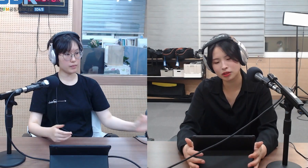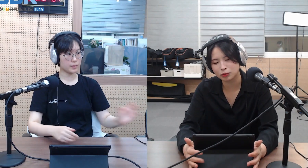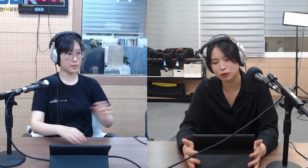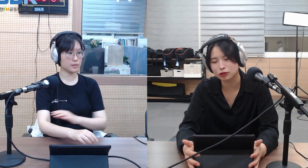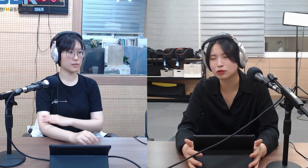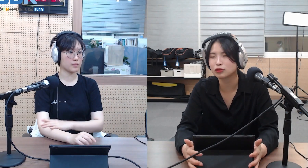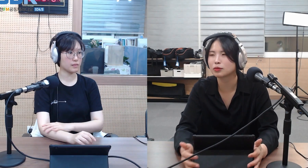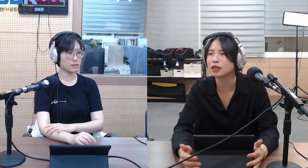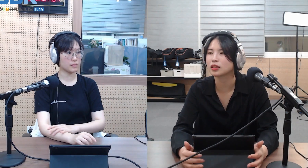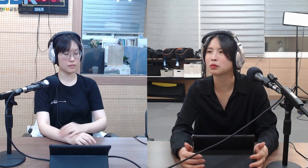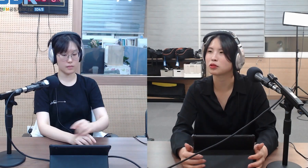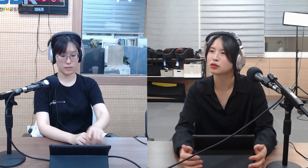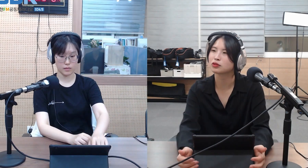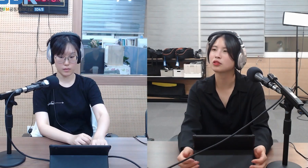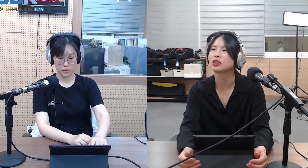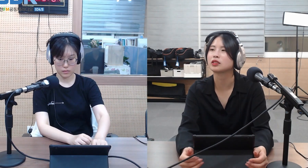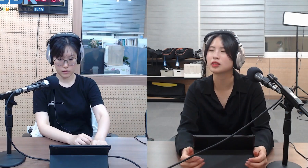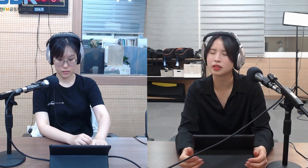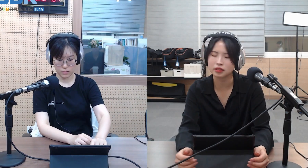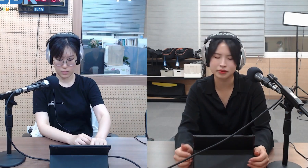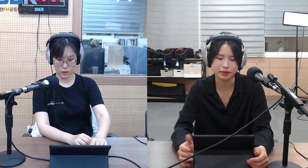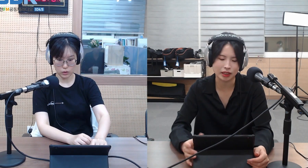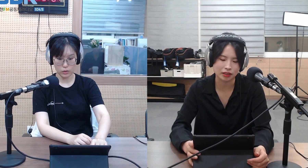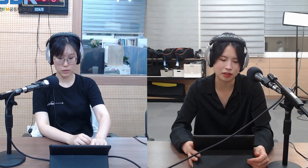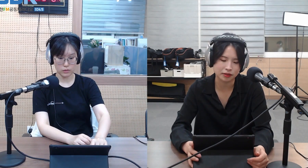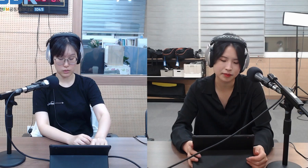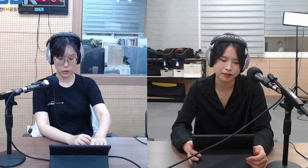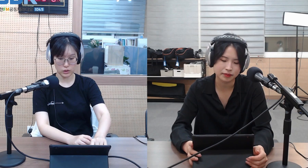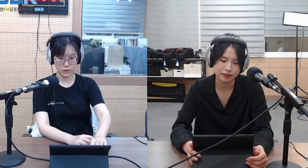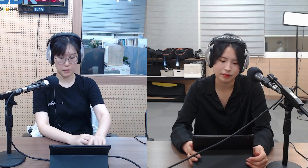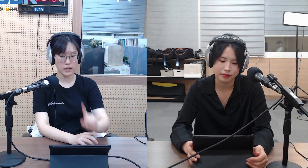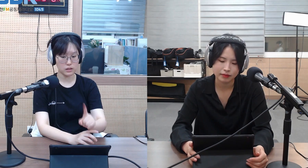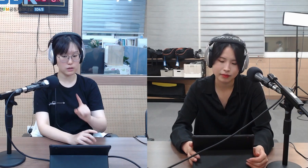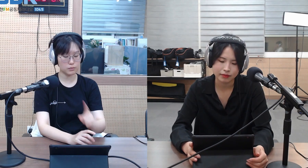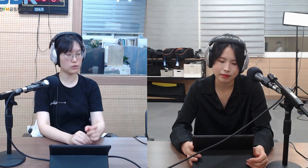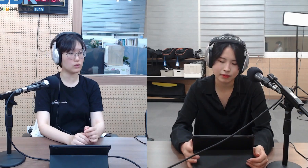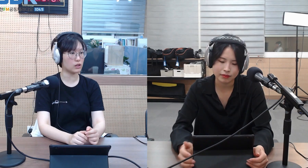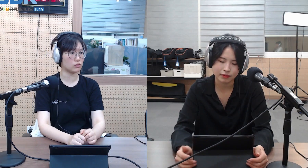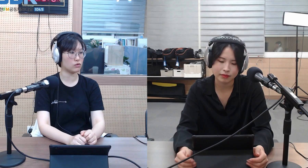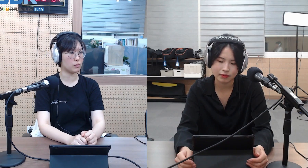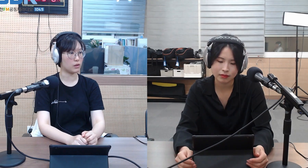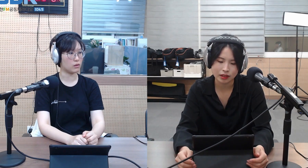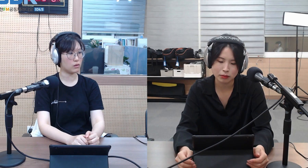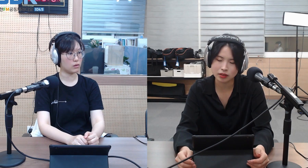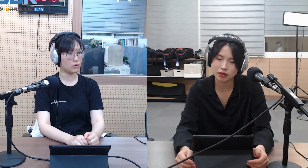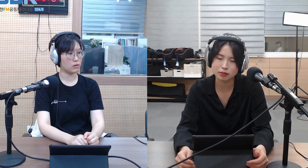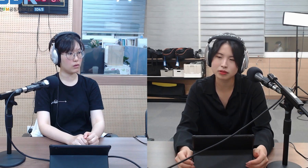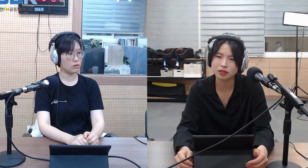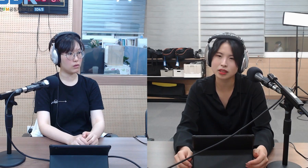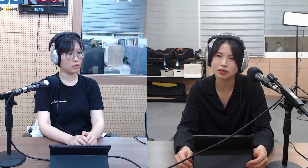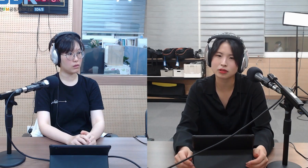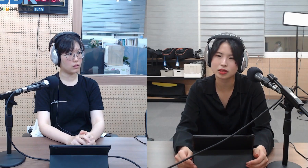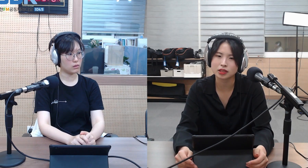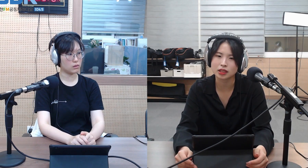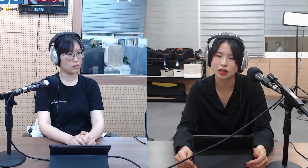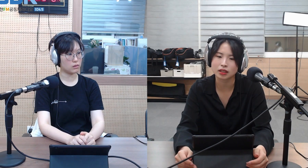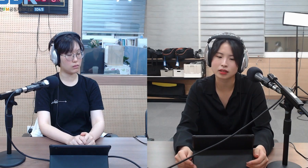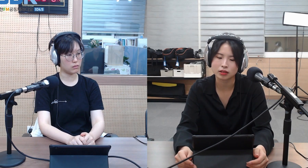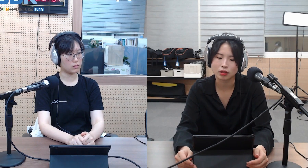뭐 궁금한 뭐 수어가 있을까요? 단어? 저는 패스트푸드가 궁금해요. 패스트푸드라는 거는 그냥